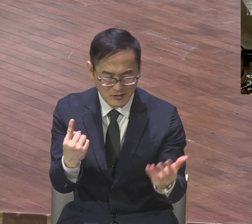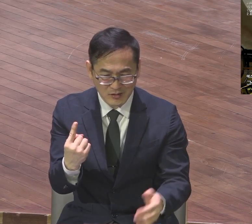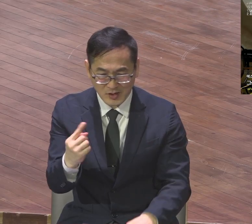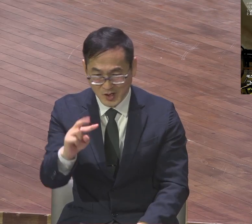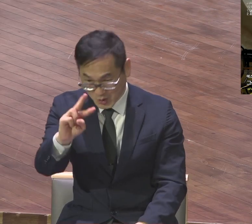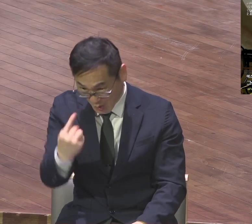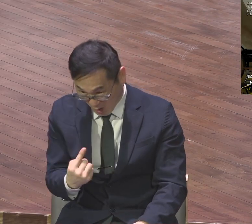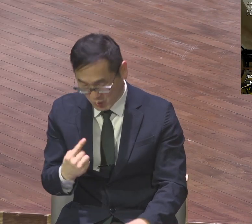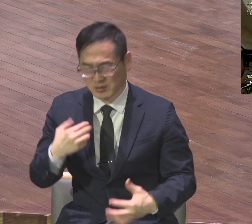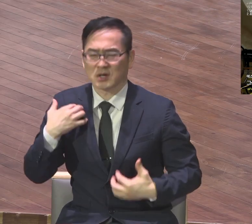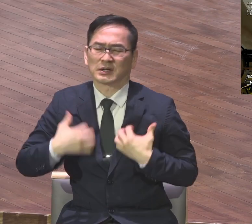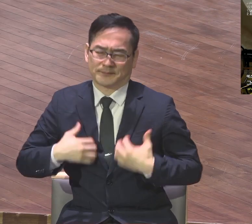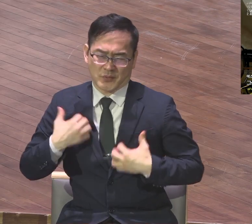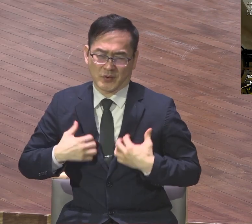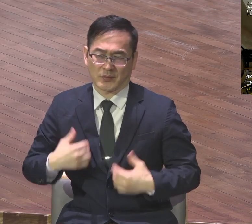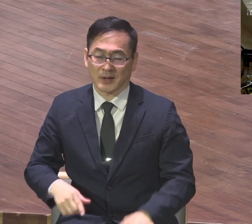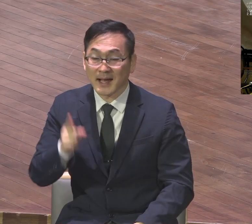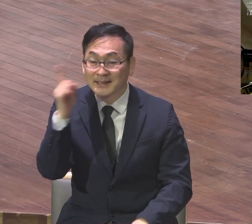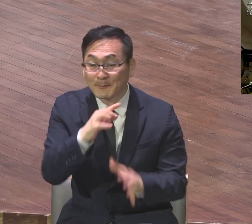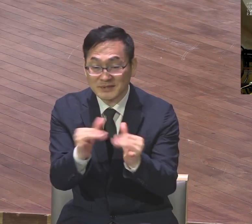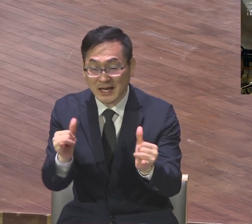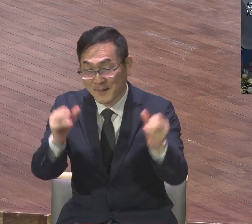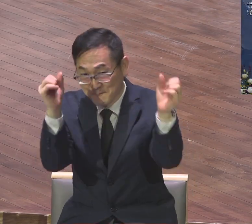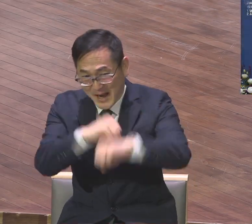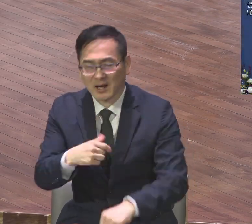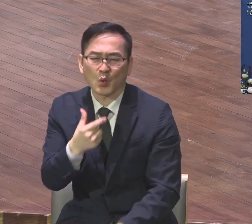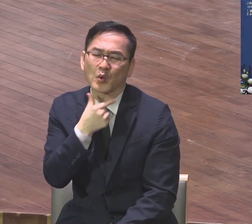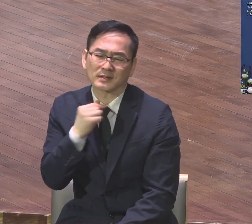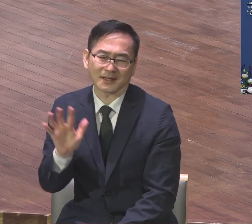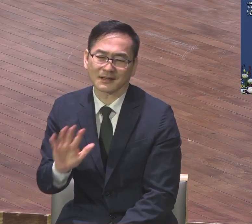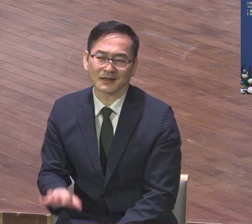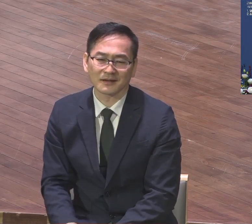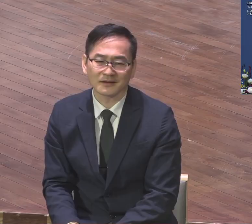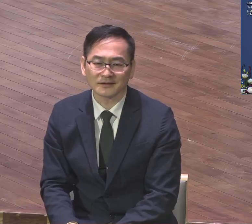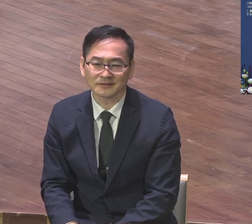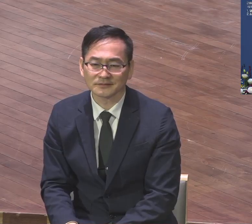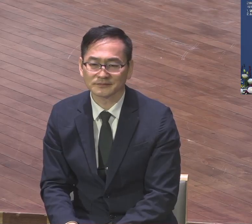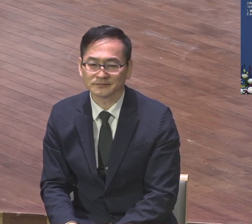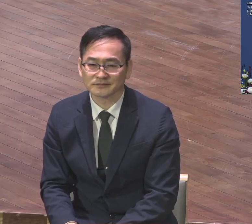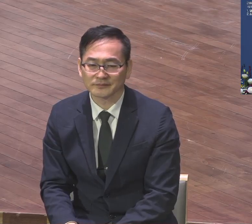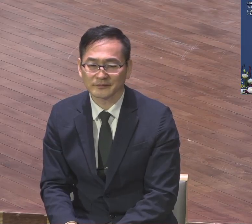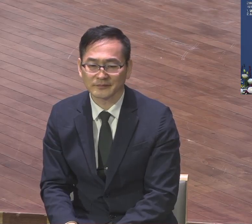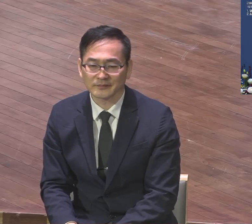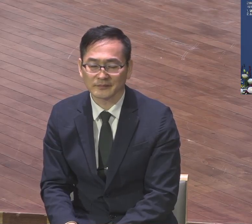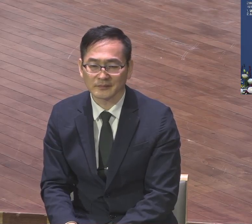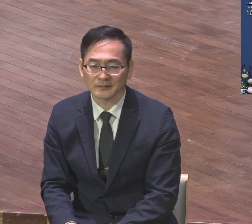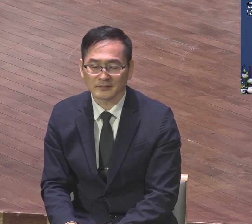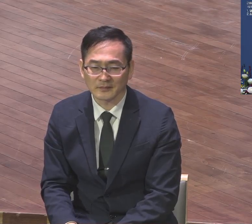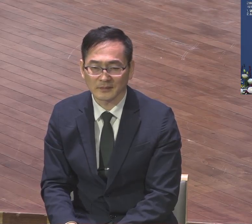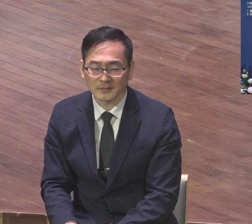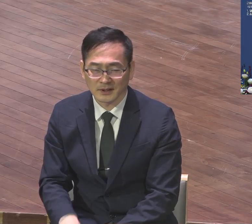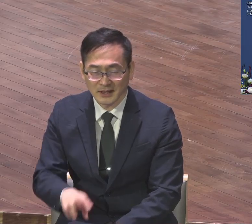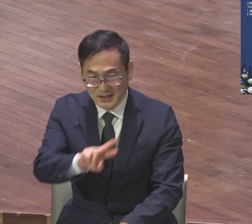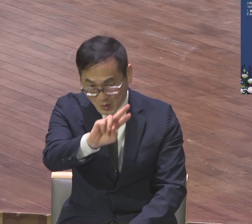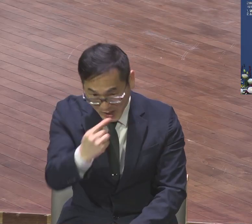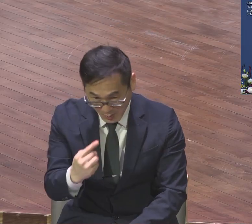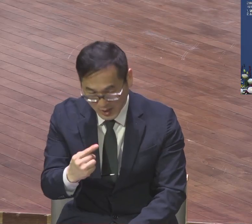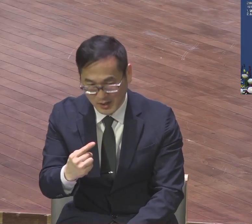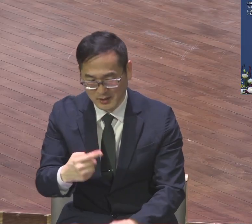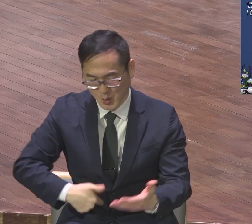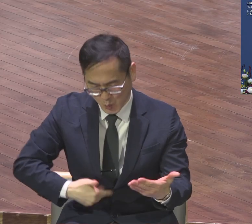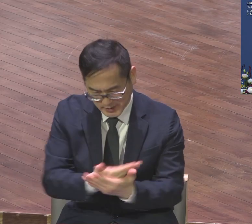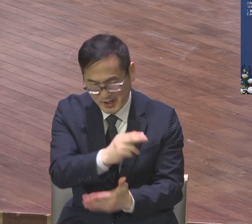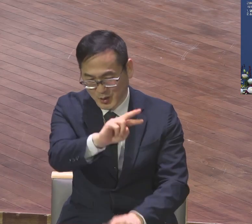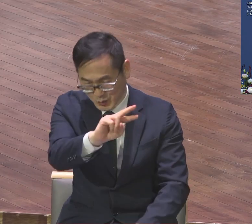기뻐하지 아니겠느냐. 악인도 망하는 걸 싫어하시는 하나님. 하나님은 한 영혼이라도 멸망하지